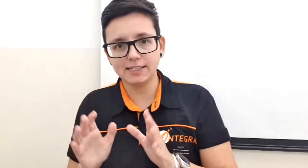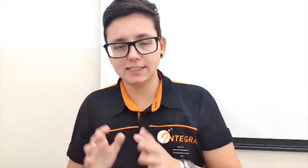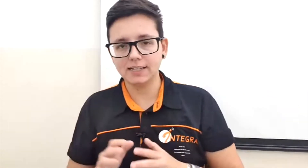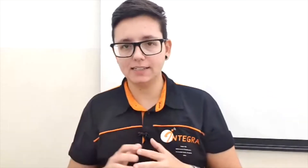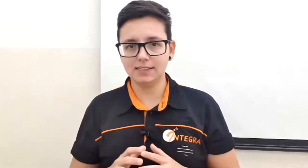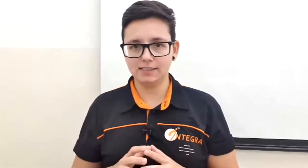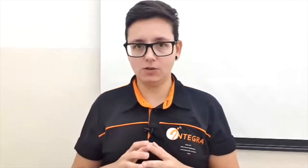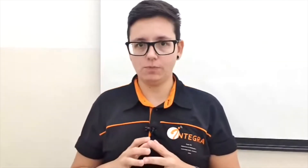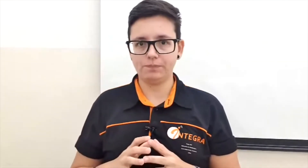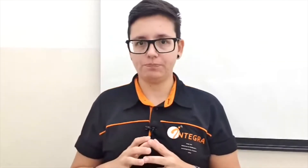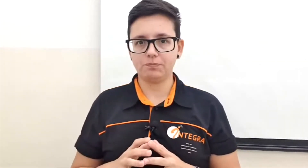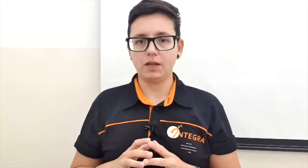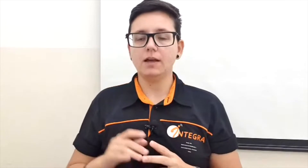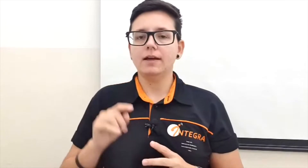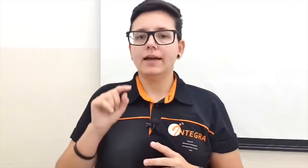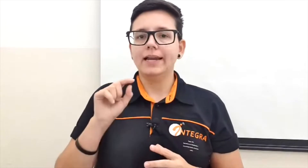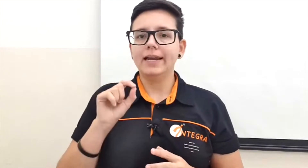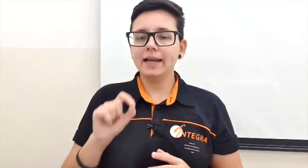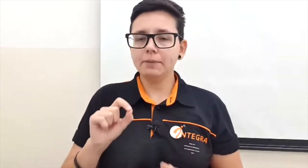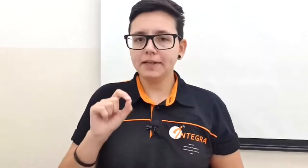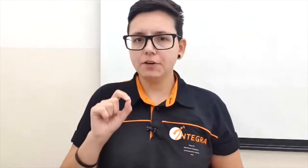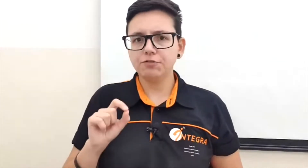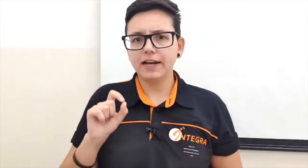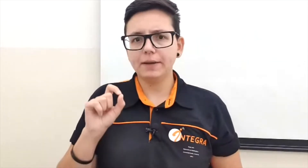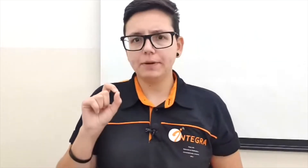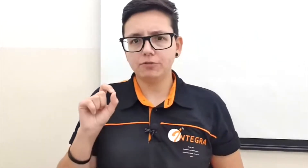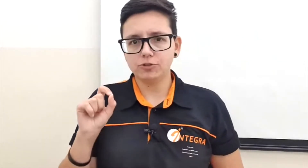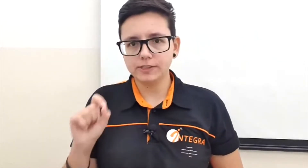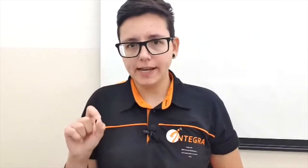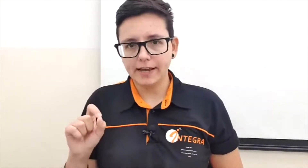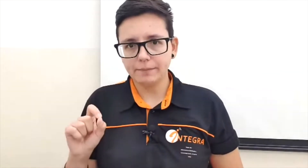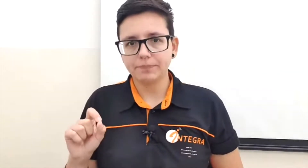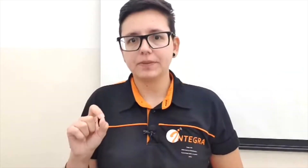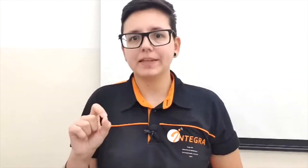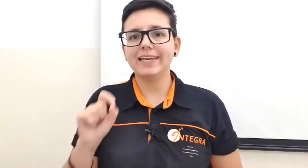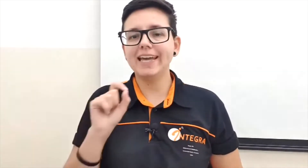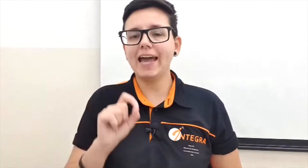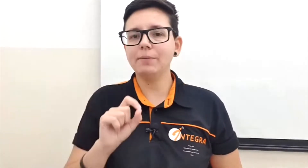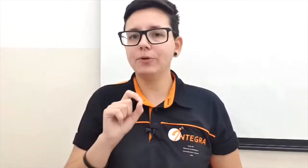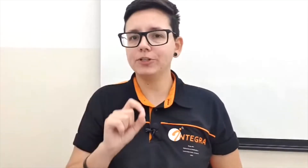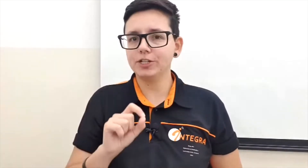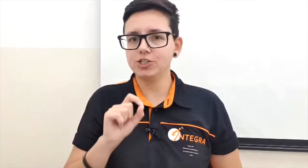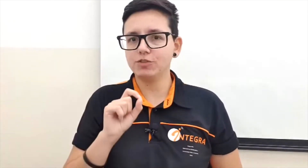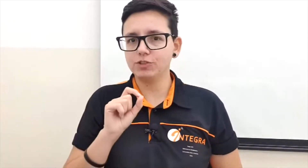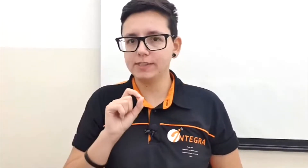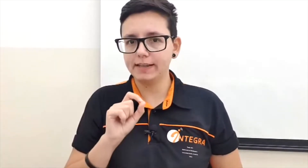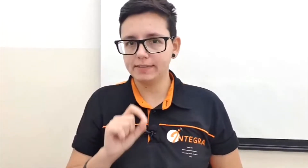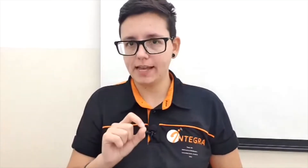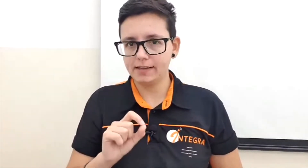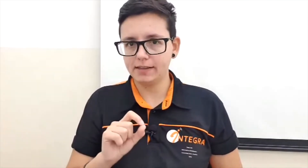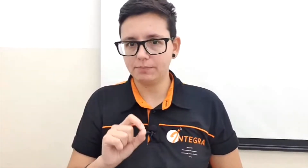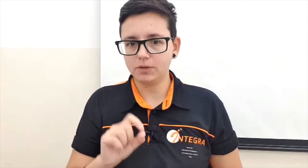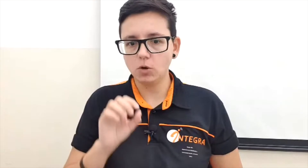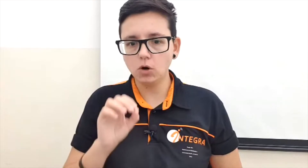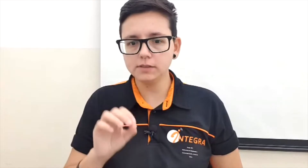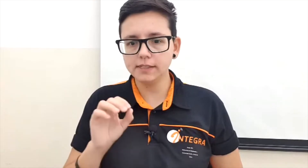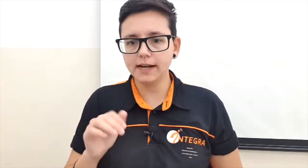da sinalização. Lembra que eu falei para você que é importante que você entenda o sinal